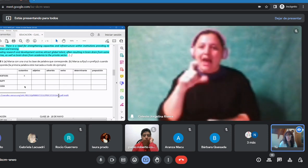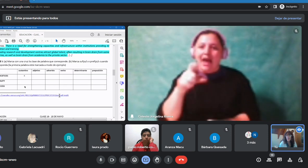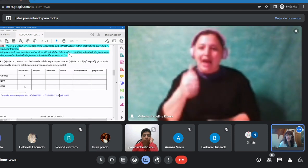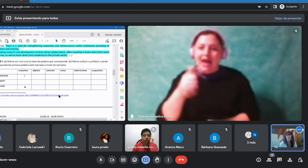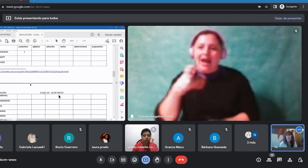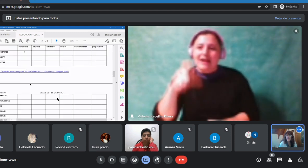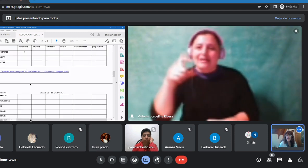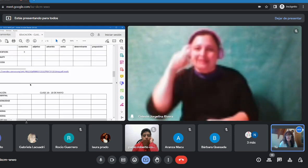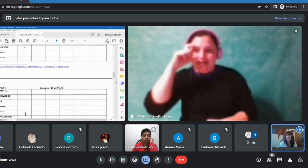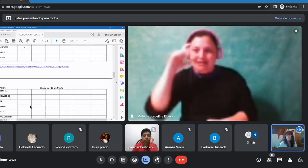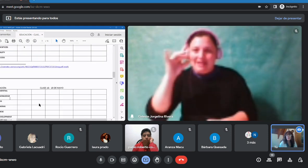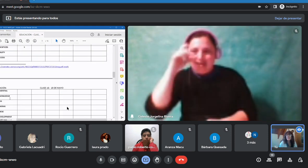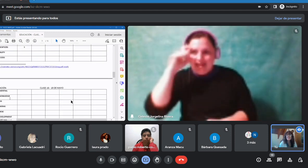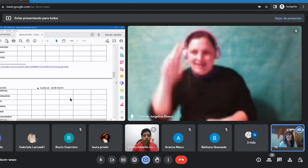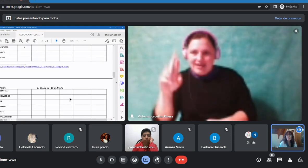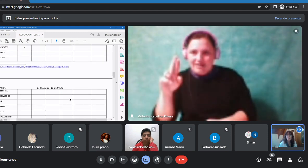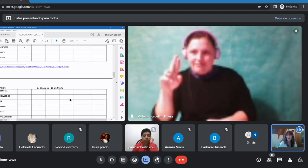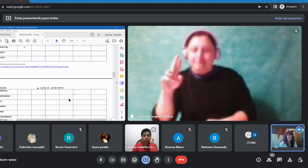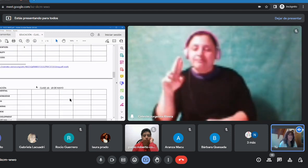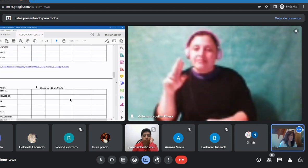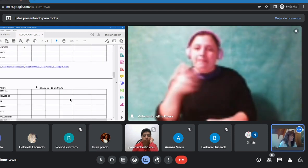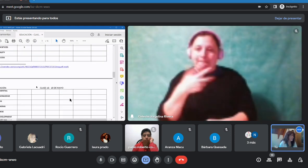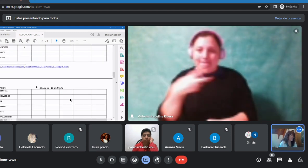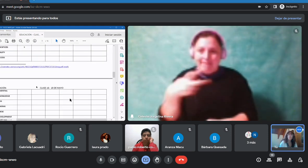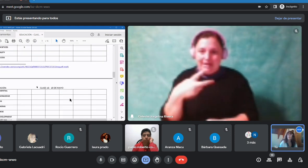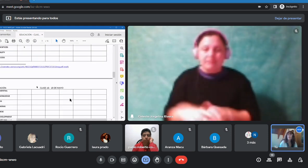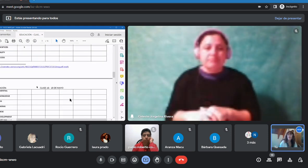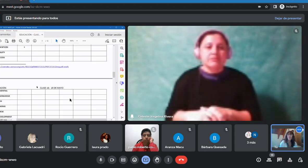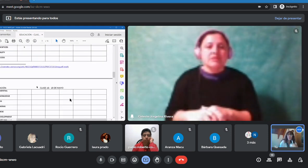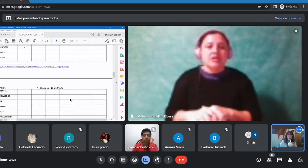verbo. Tenemos essential.